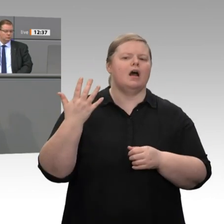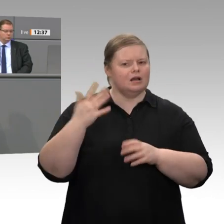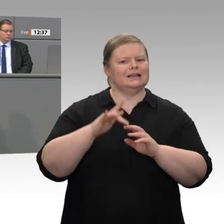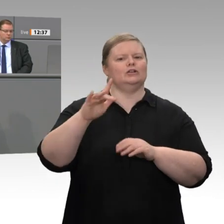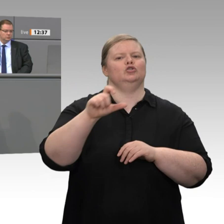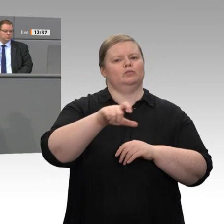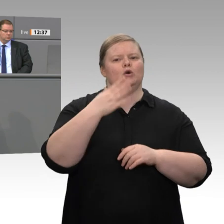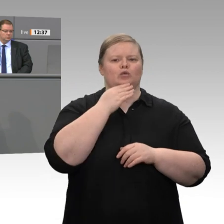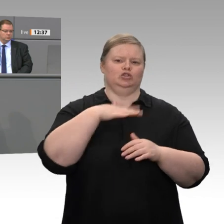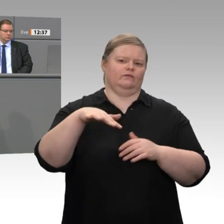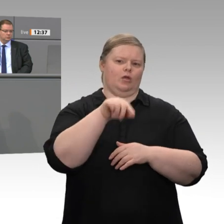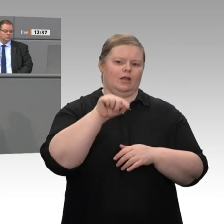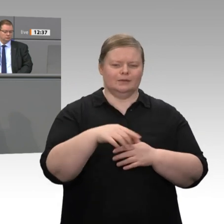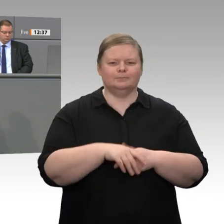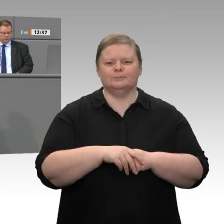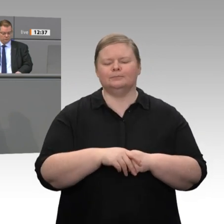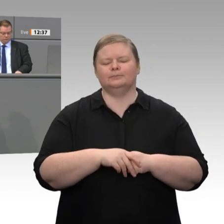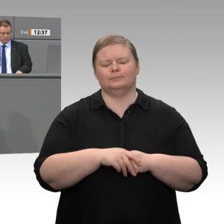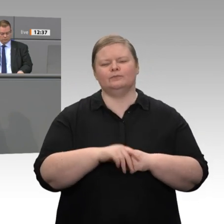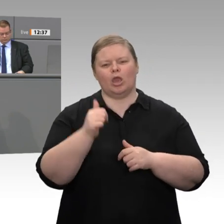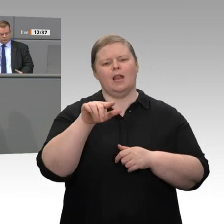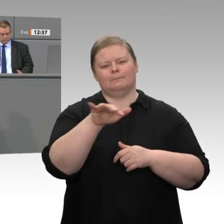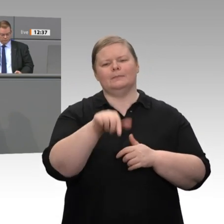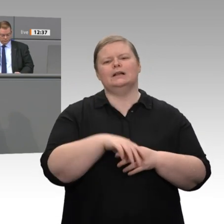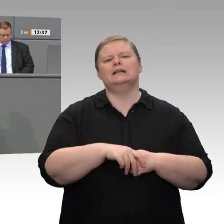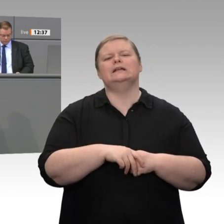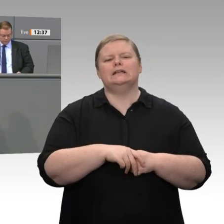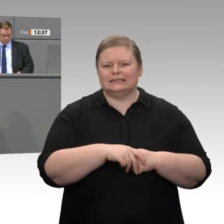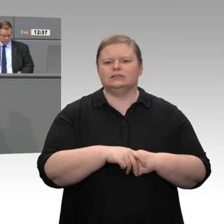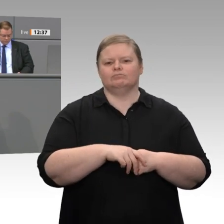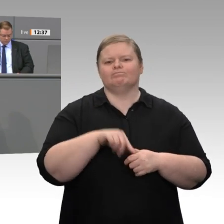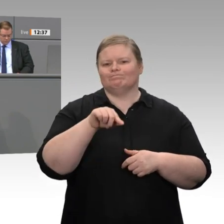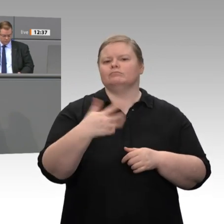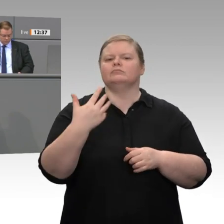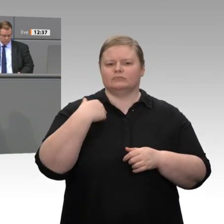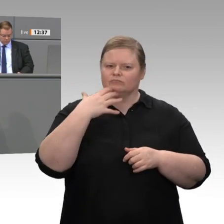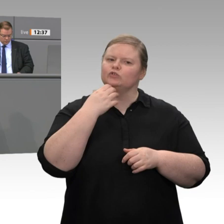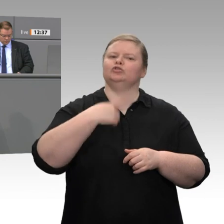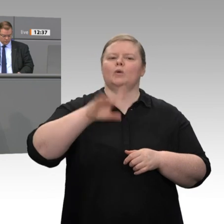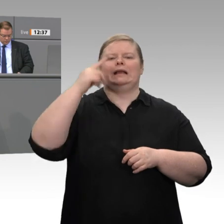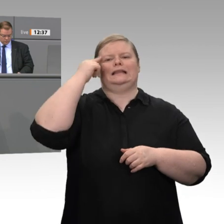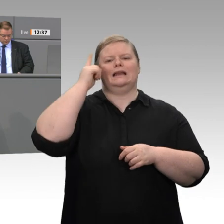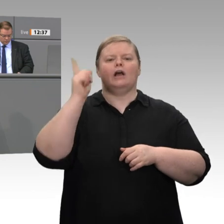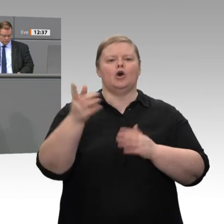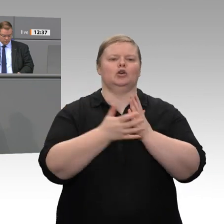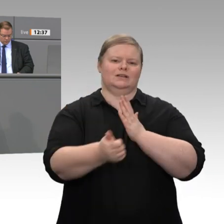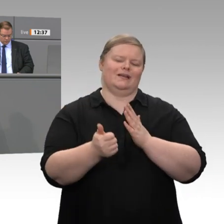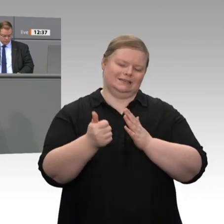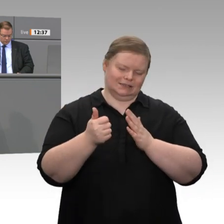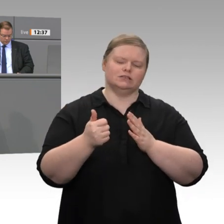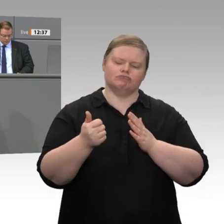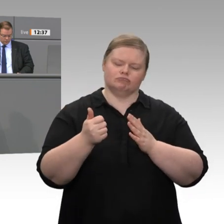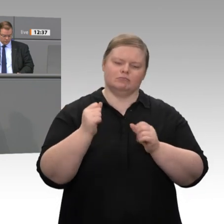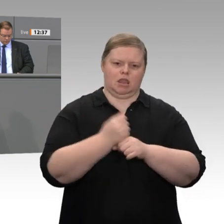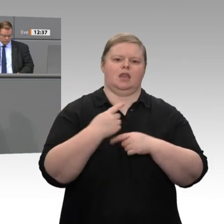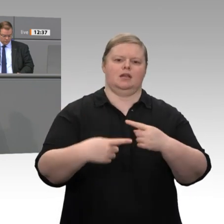daran gedenken. Und dann muss es auch so sein, dass wir die konkreten Konsequenzen ziehen. Ich bin auch ganz ausdrücklich damit einverstanden, wenn